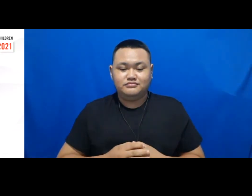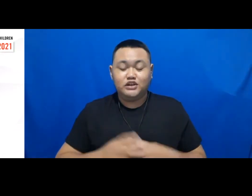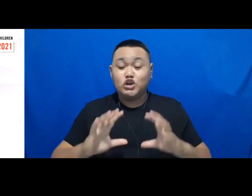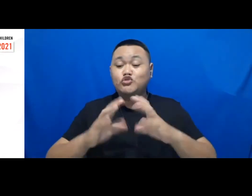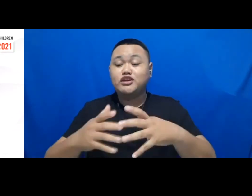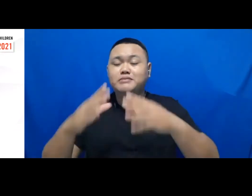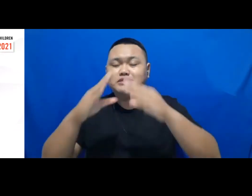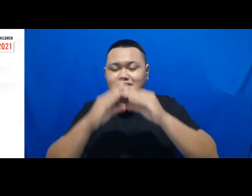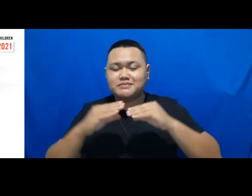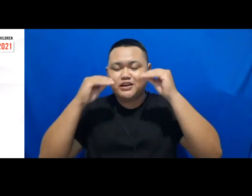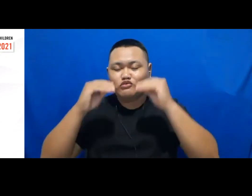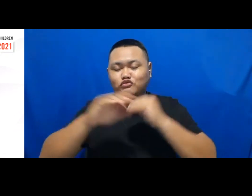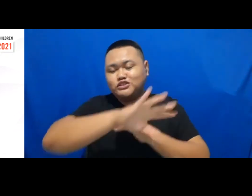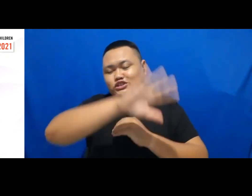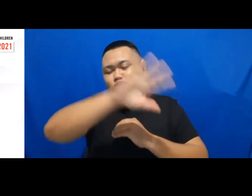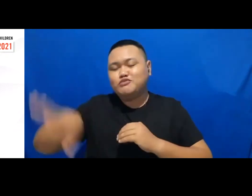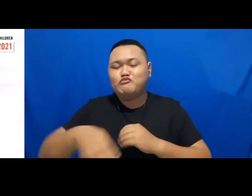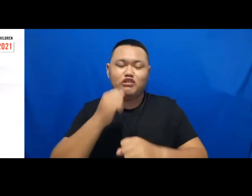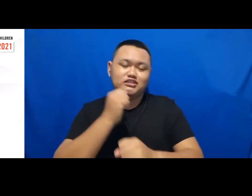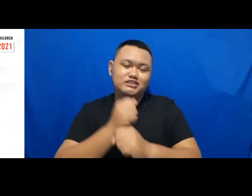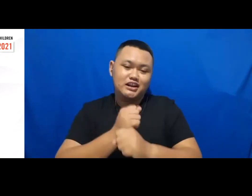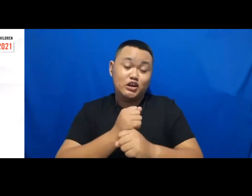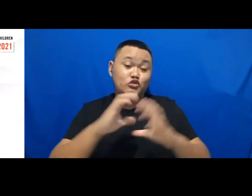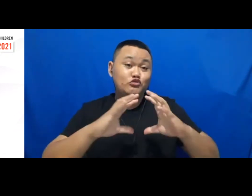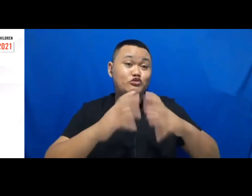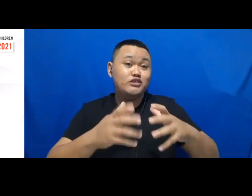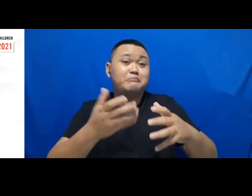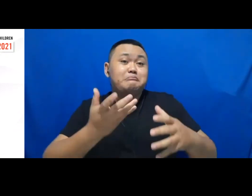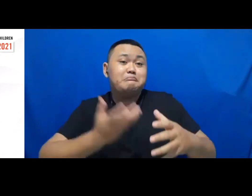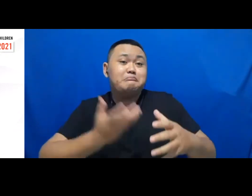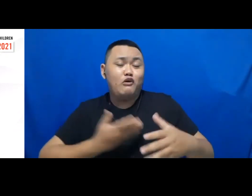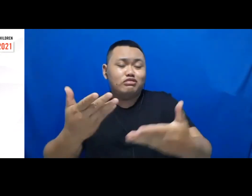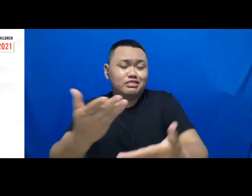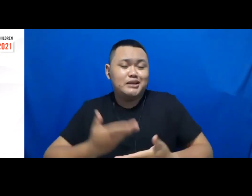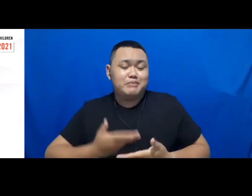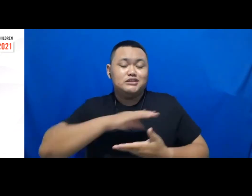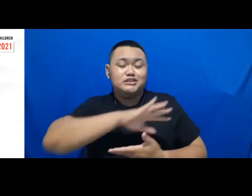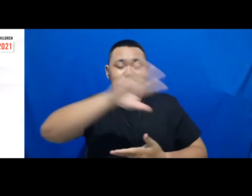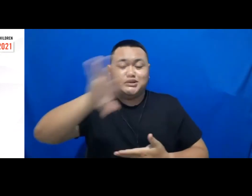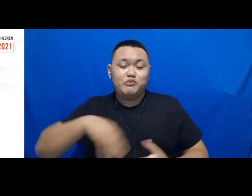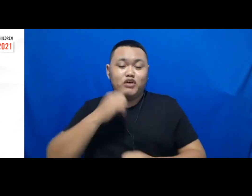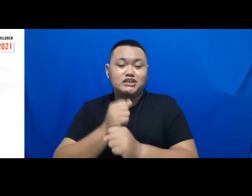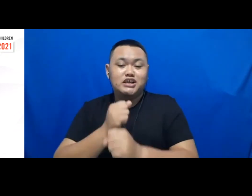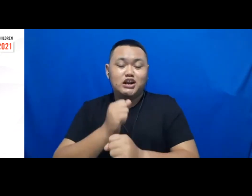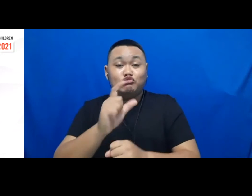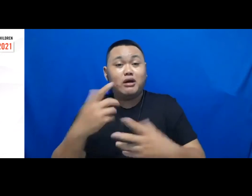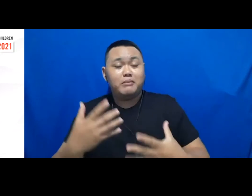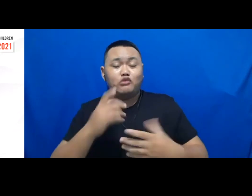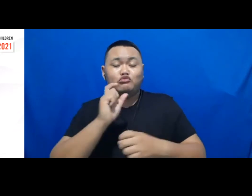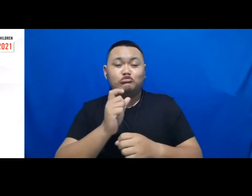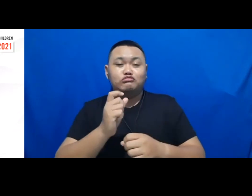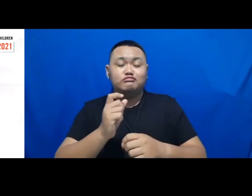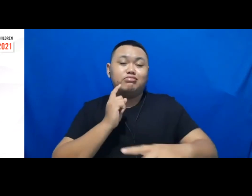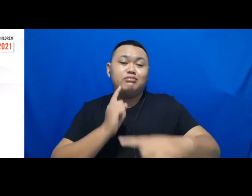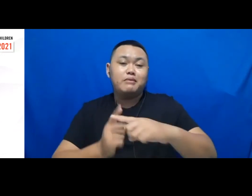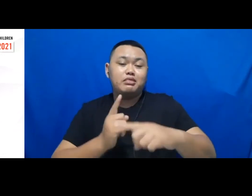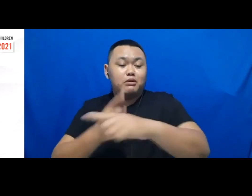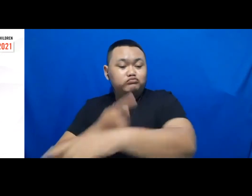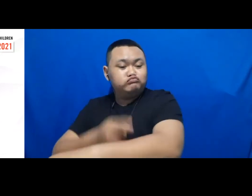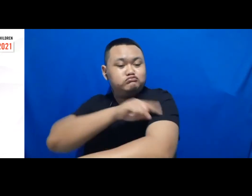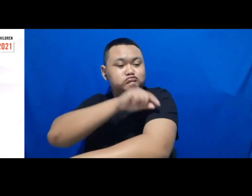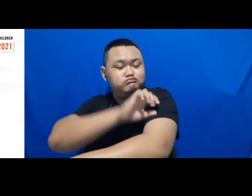itu. Betul, Oke, betul. Baik, terima kasih Pak Tono atas penjelasannya. Saya sekarang geser ke Ibu